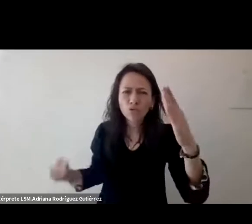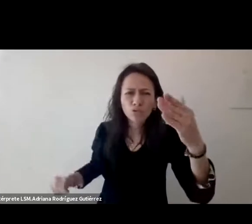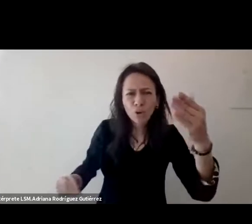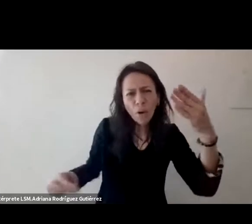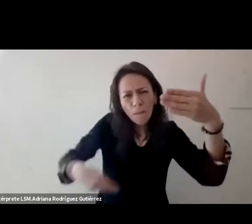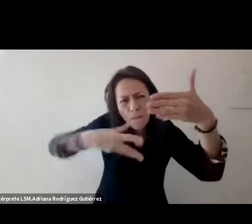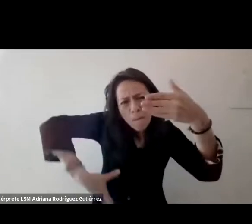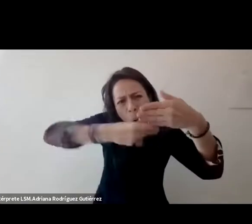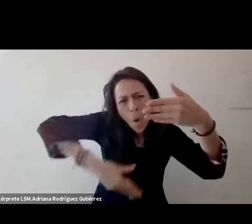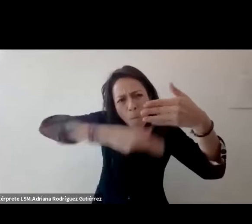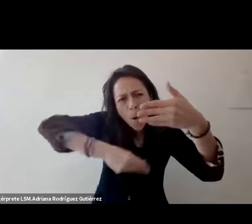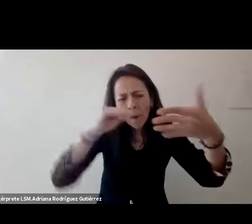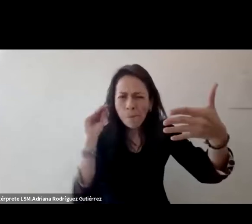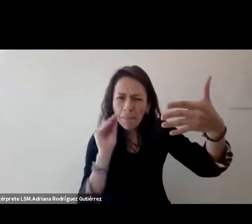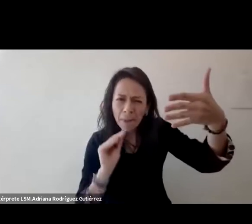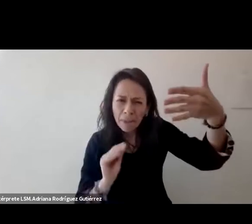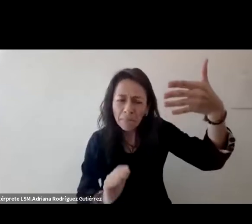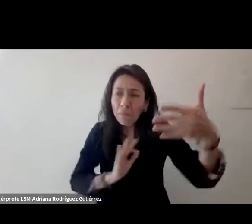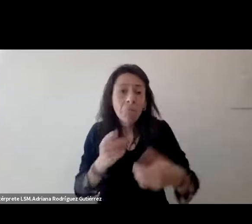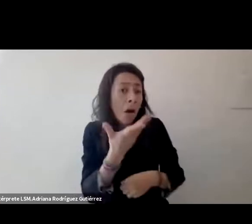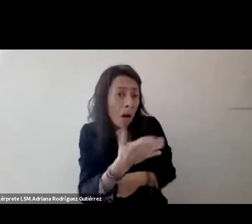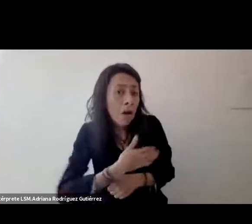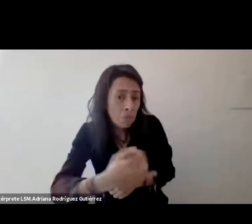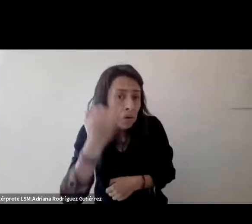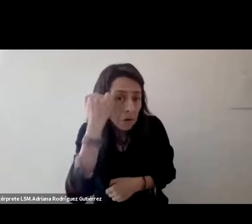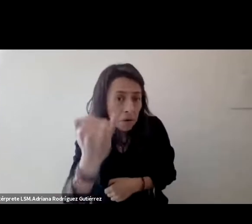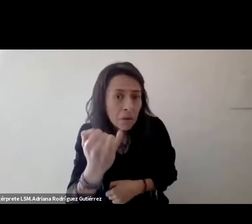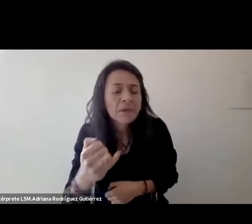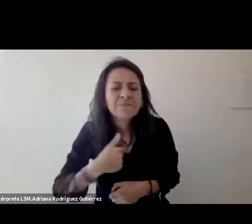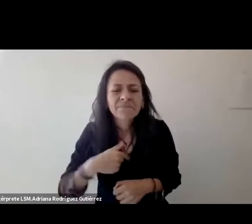poníamos un correo electrónico,